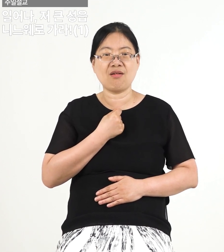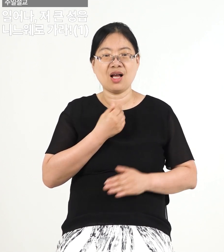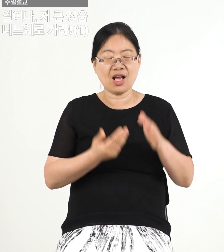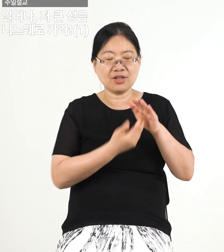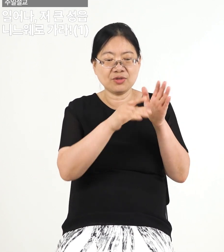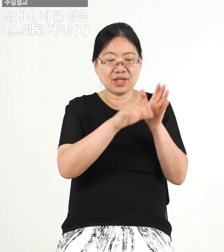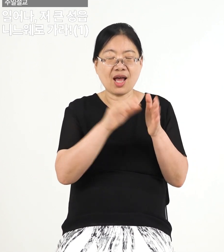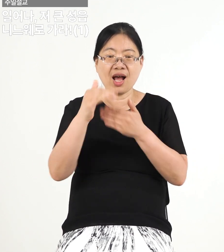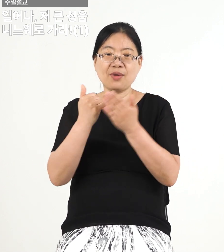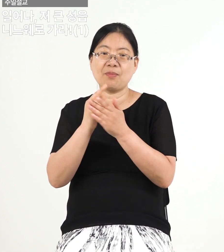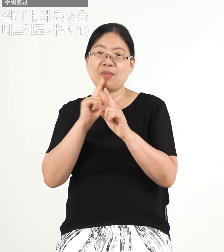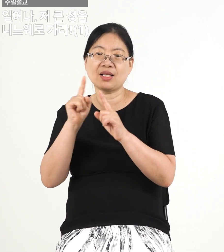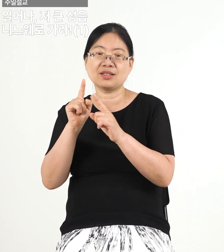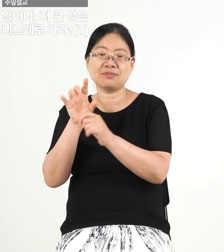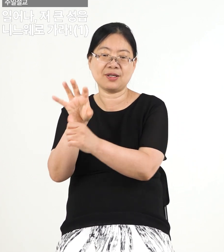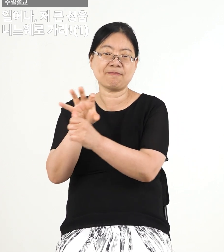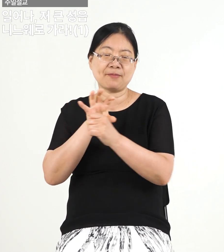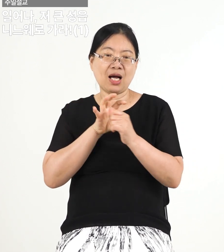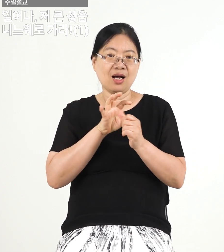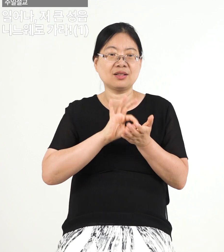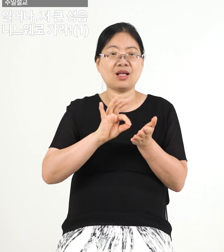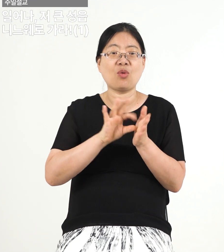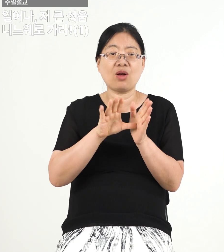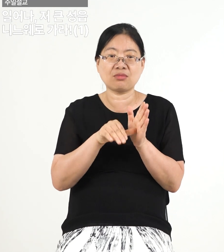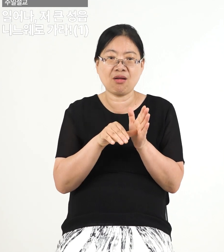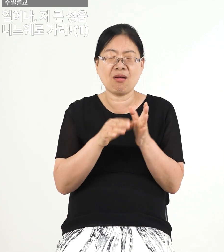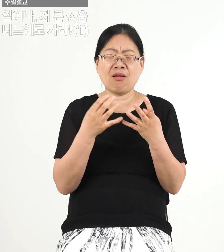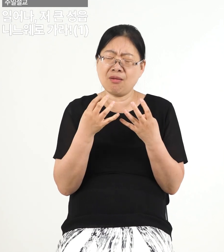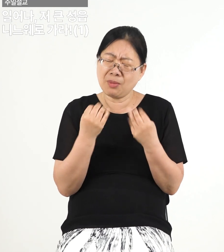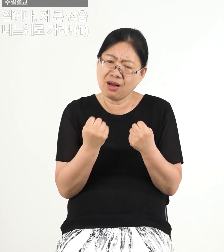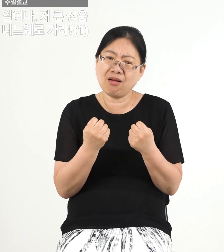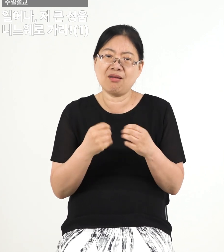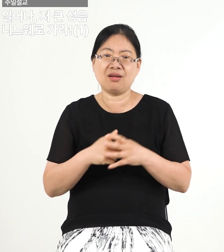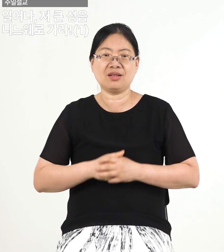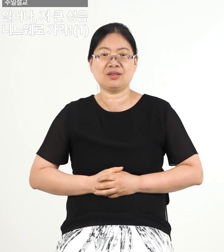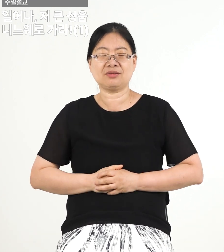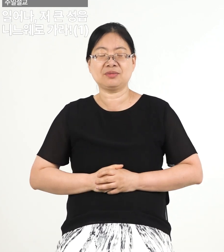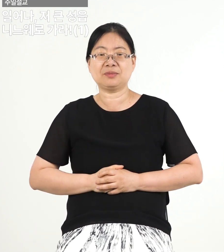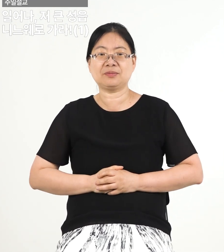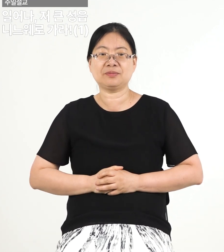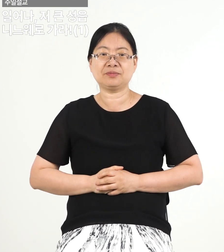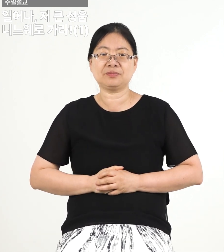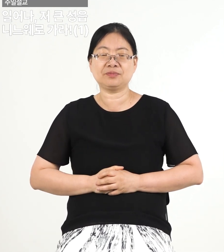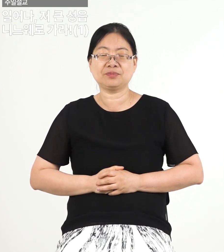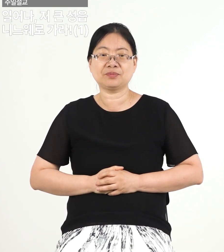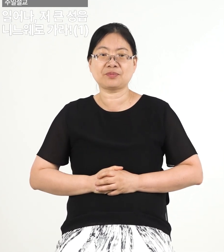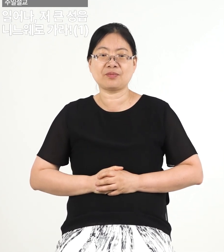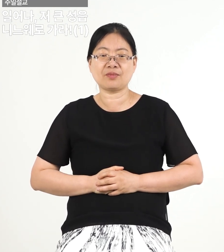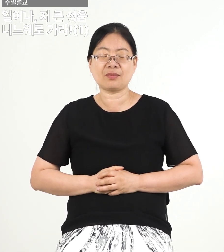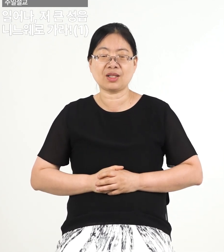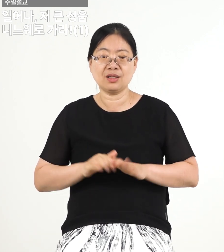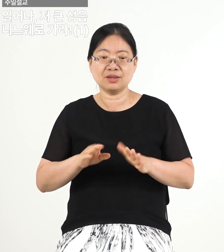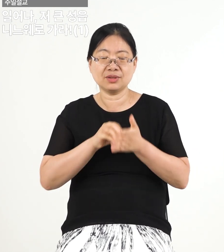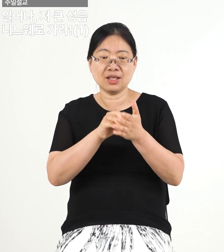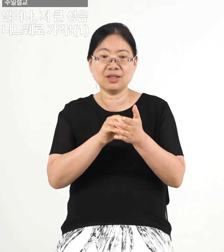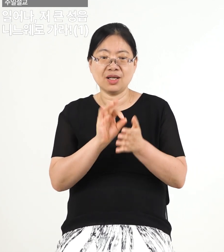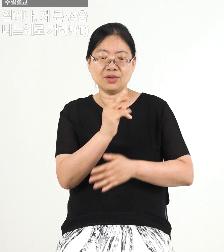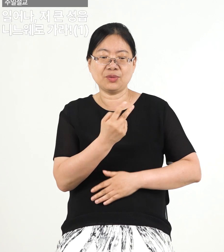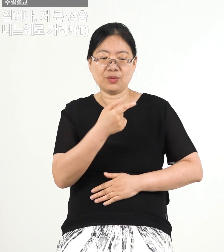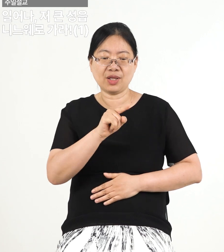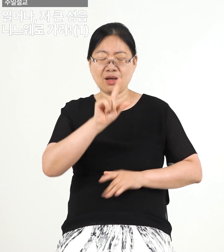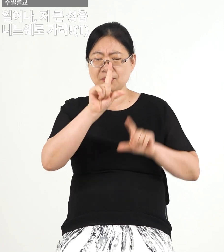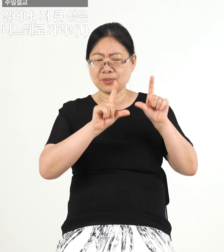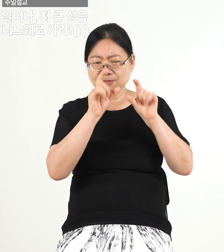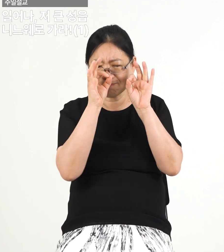말씀을 인용하거나 사용할 때가 얼마나 많습니까? 그럼 여기 등장하는 요나의